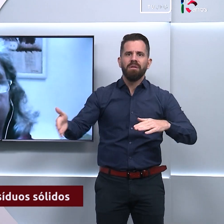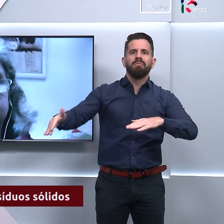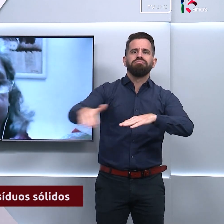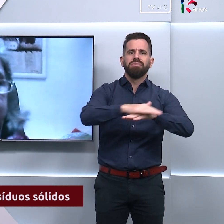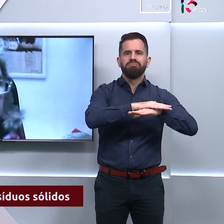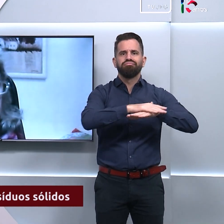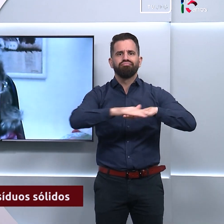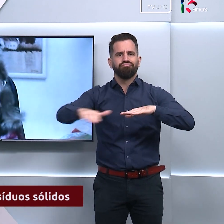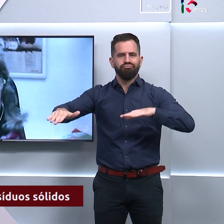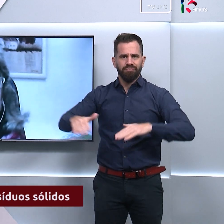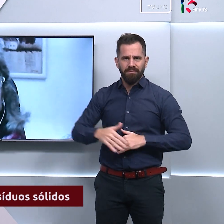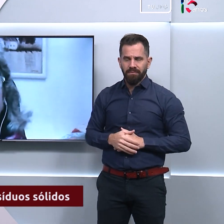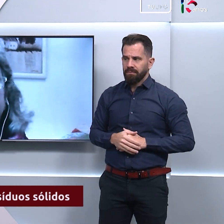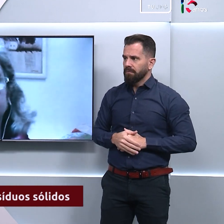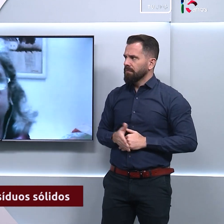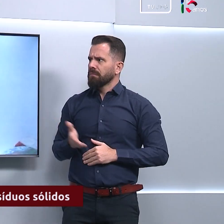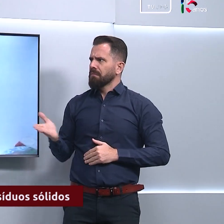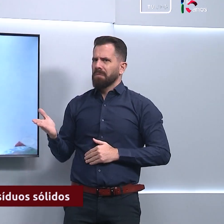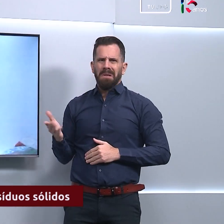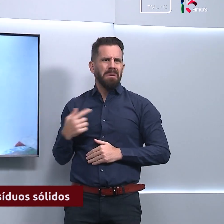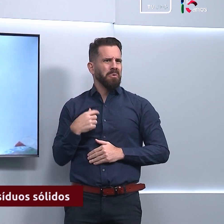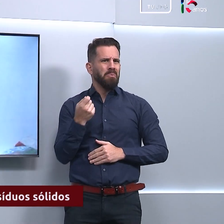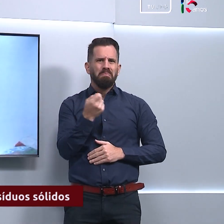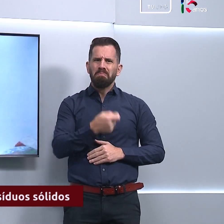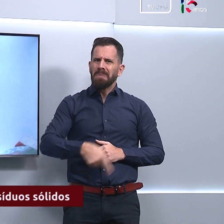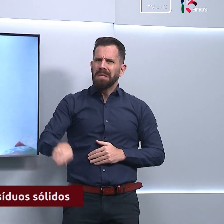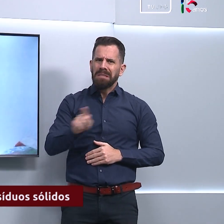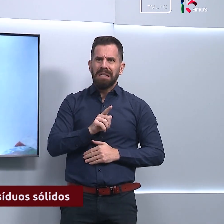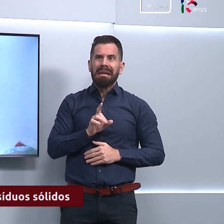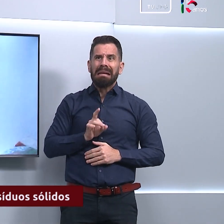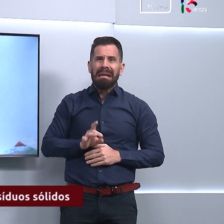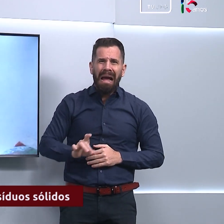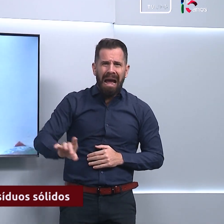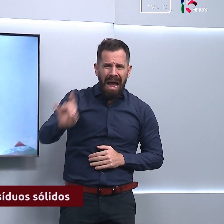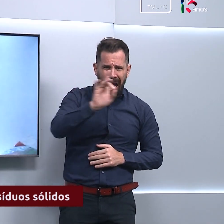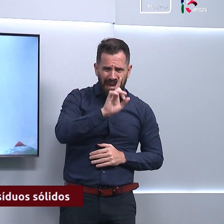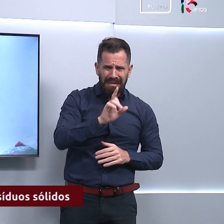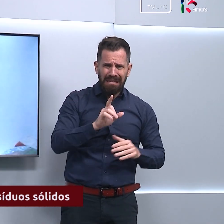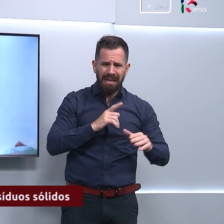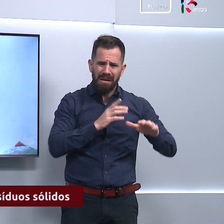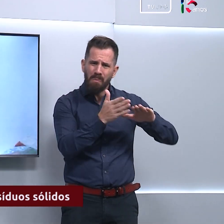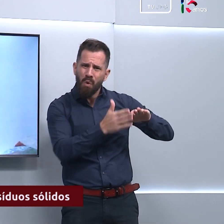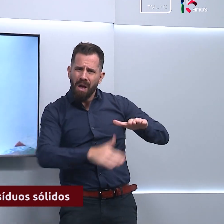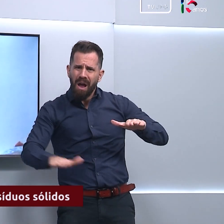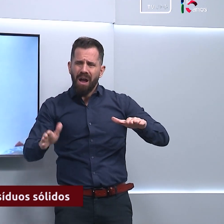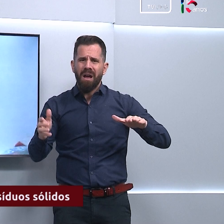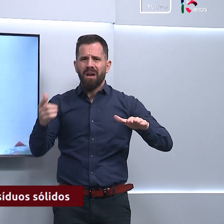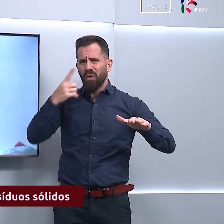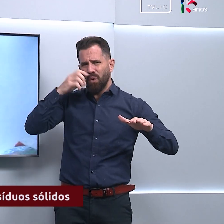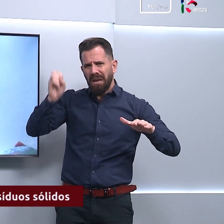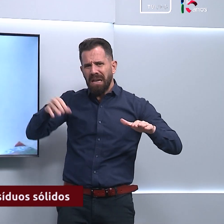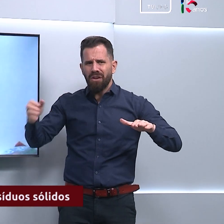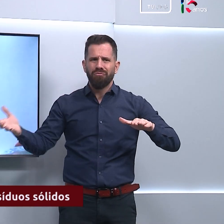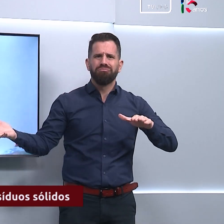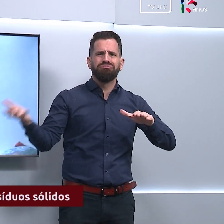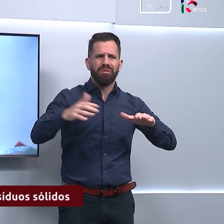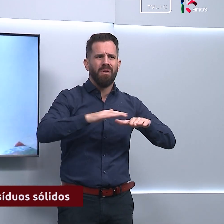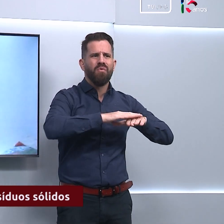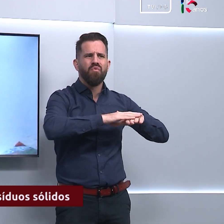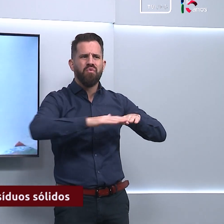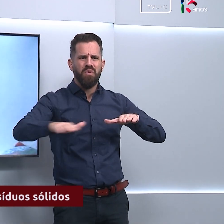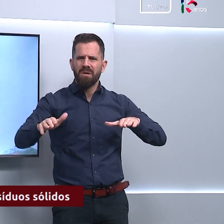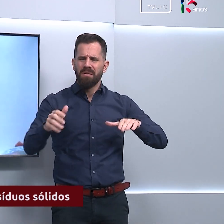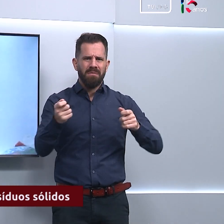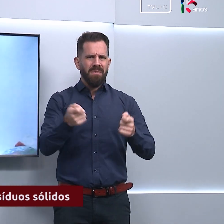Não é necessário ter aterro em cada cidade. Existe uma dificuldade em se localizar